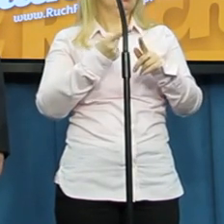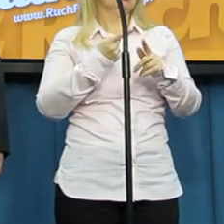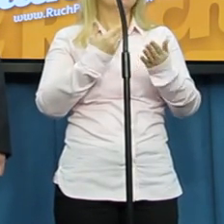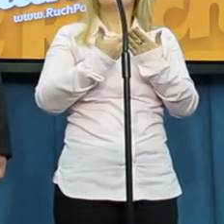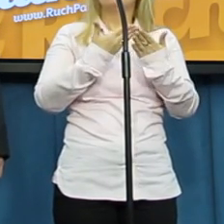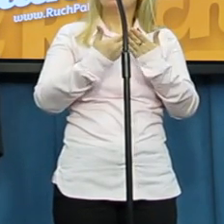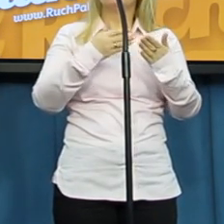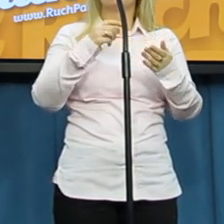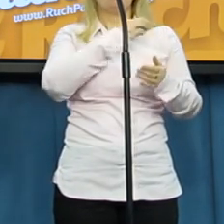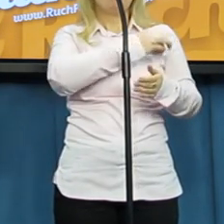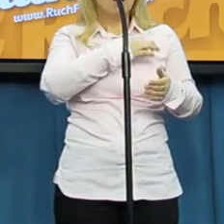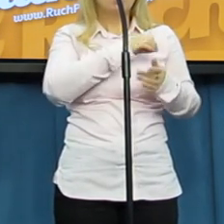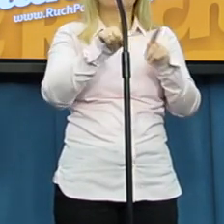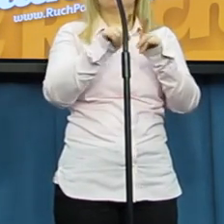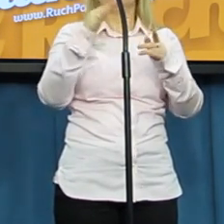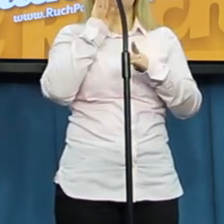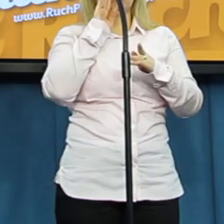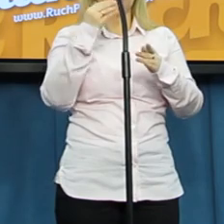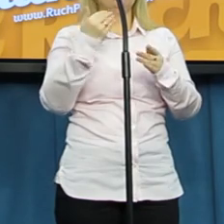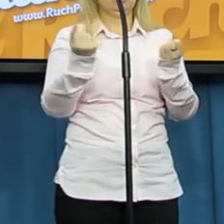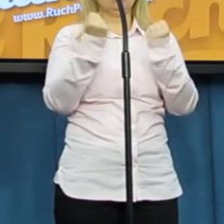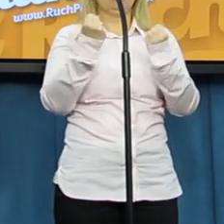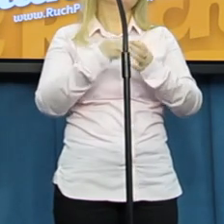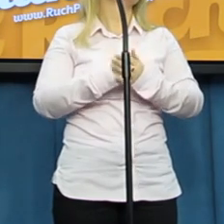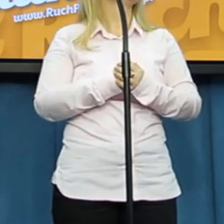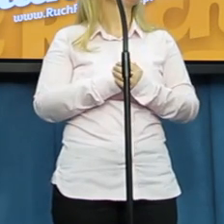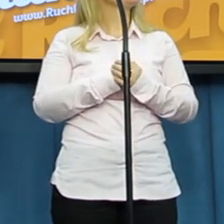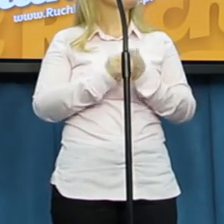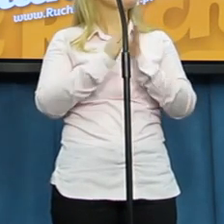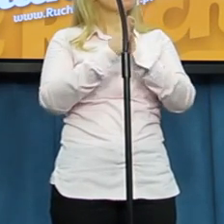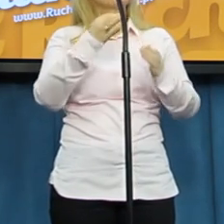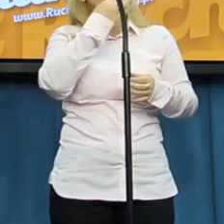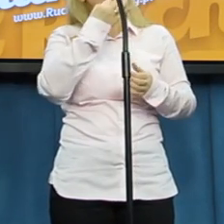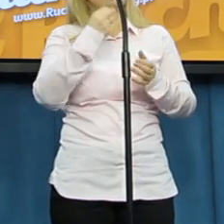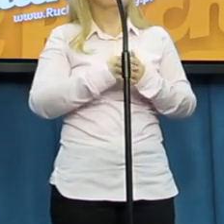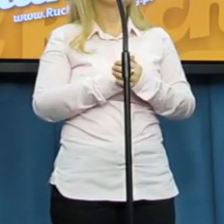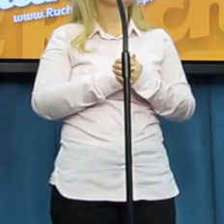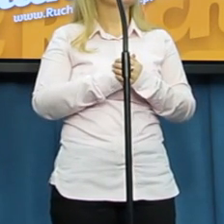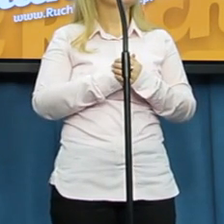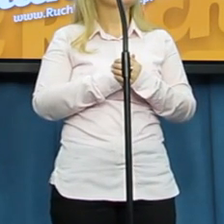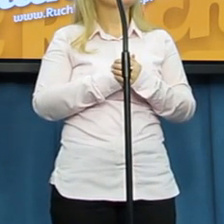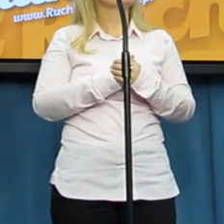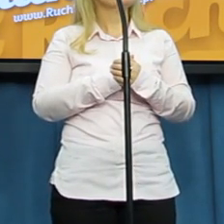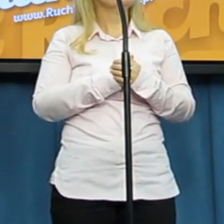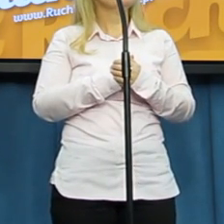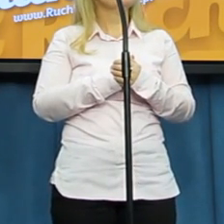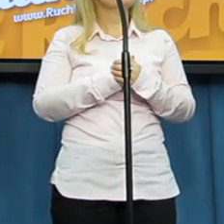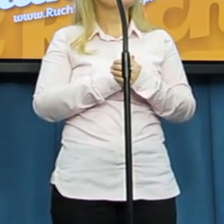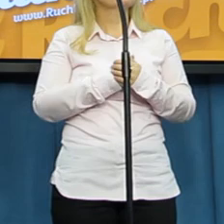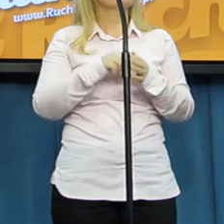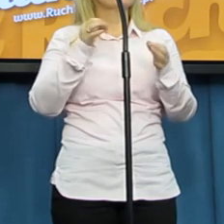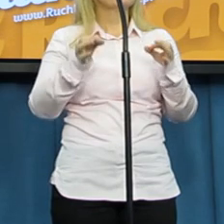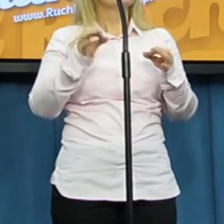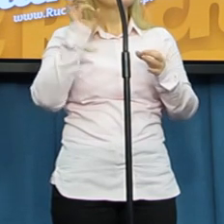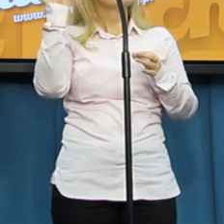i partie polityczne. Są jakieś pytania? Bardzo proszę. Łukasz Konecki, RZ. Temat konferencji to